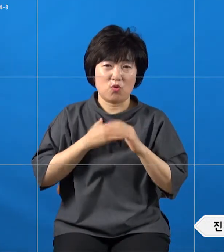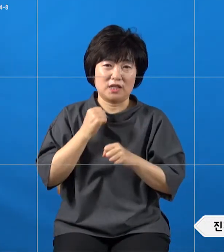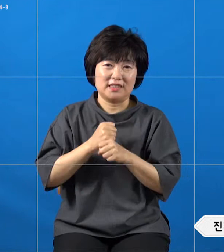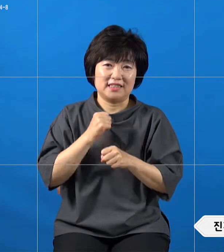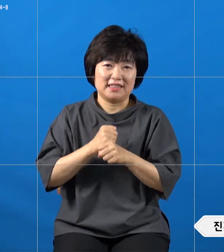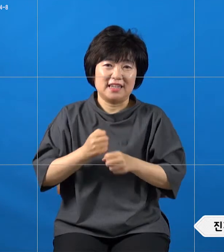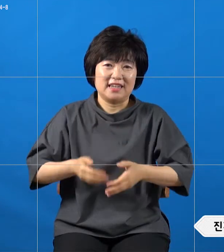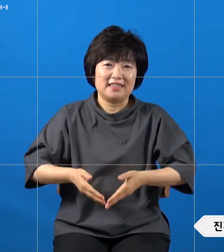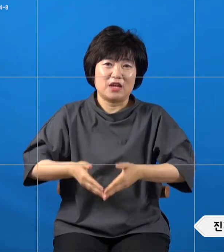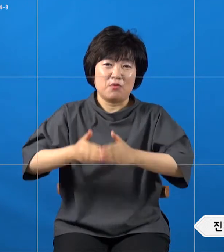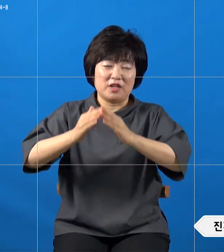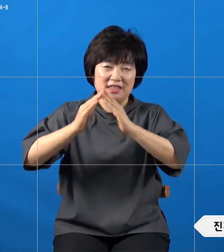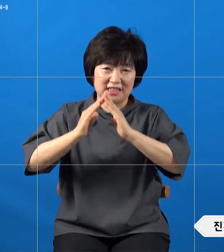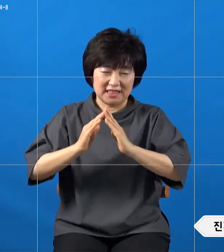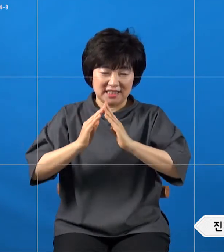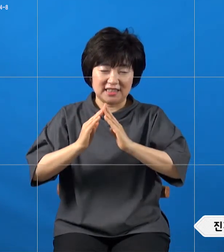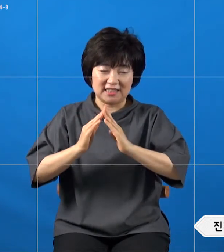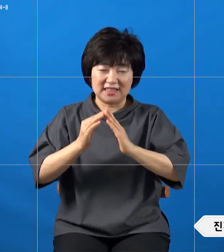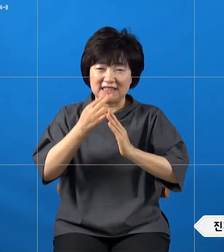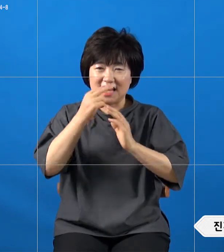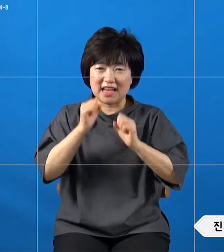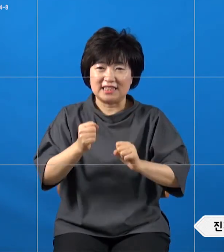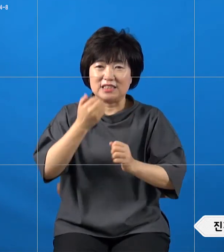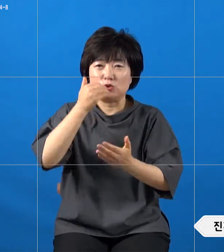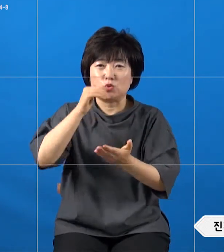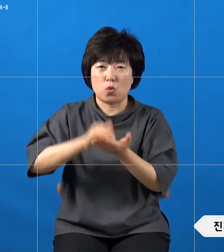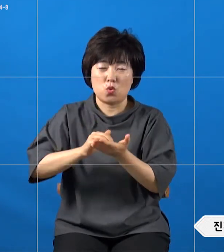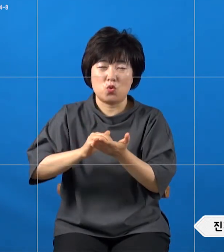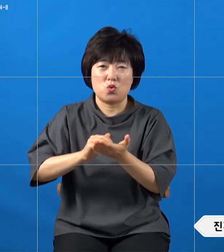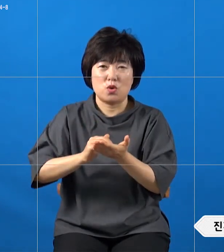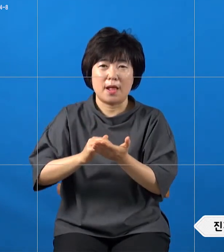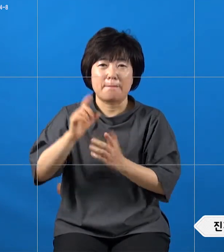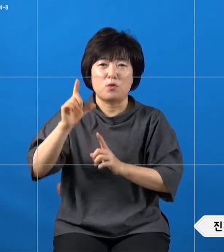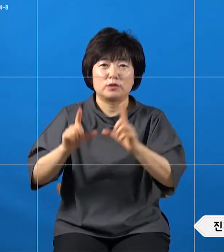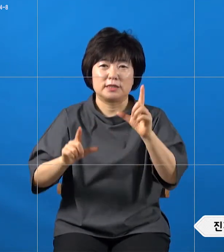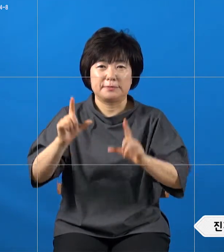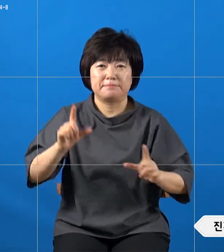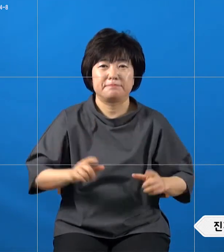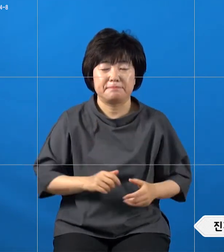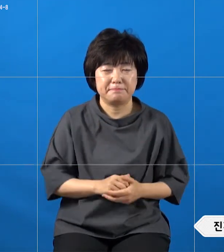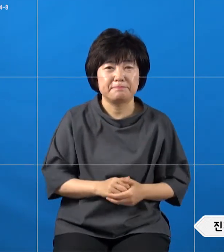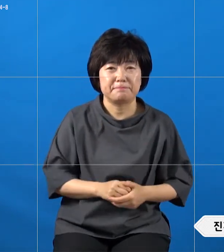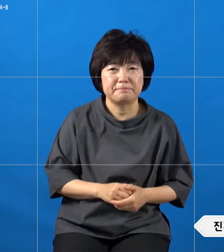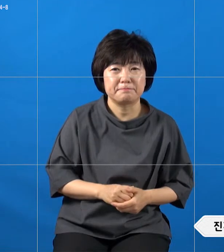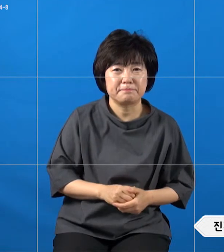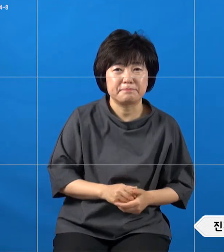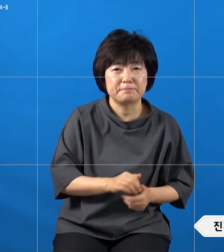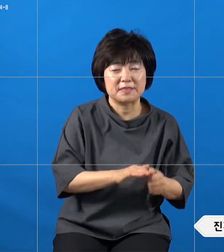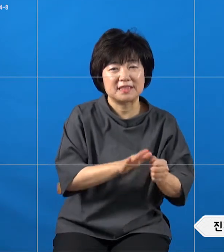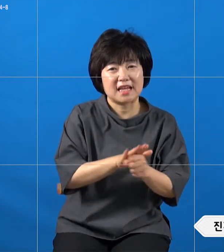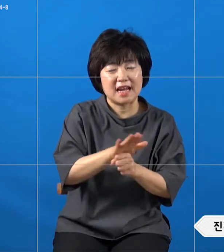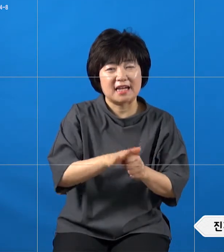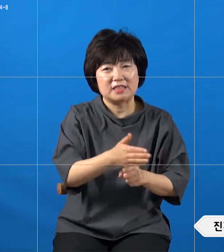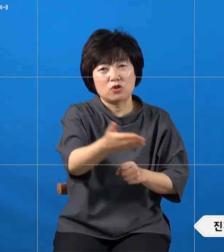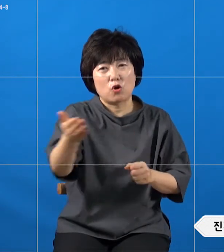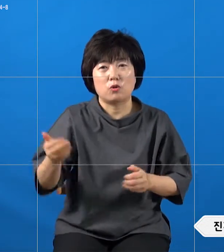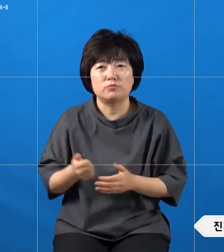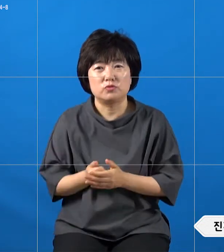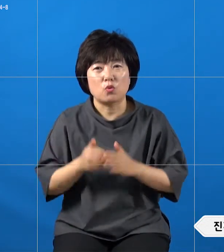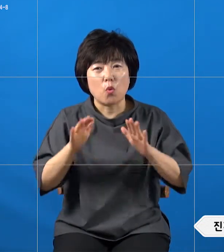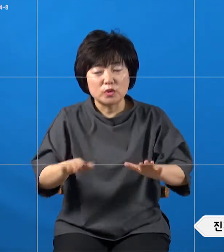세워지는 산돌의 모습을 말씀하고 있습니다. 사랑하는